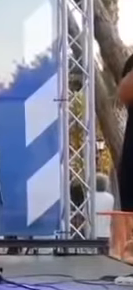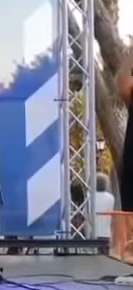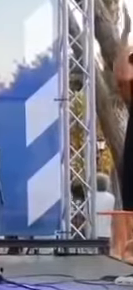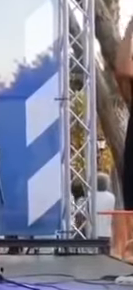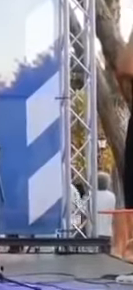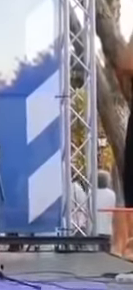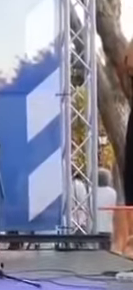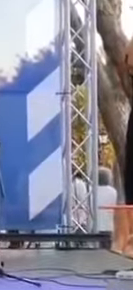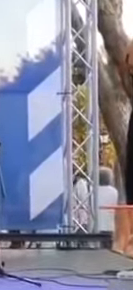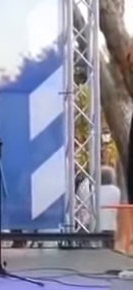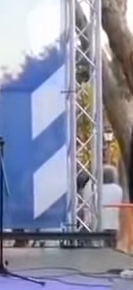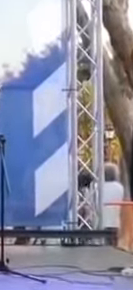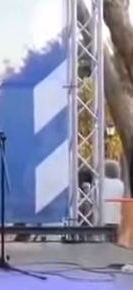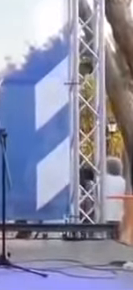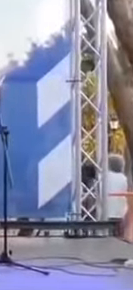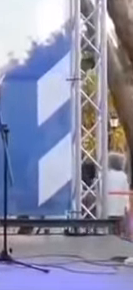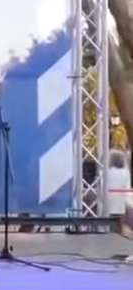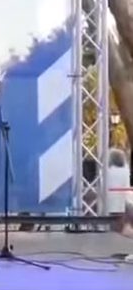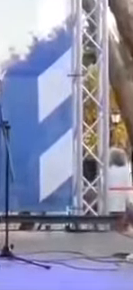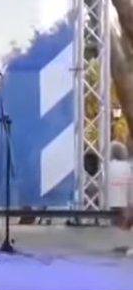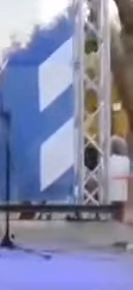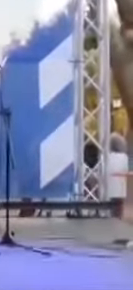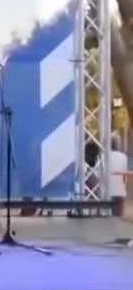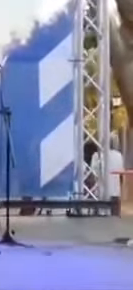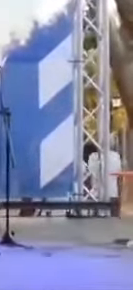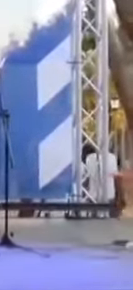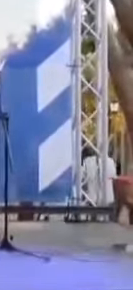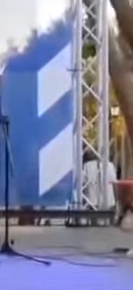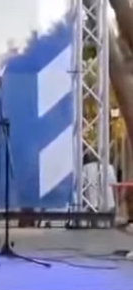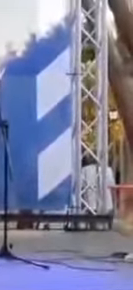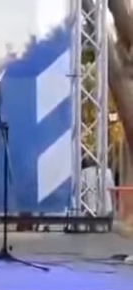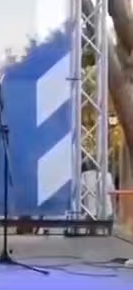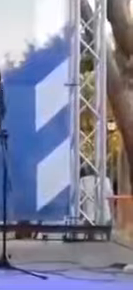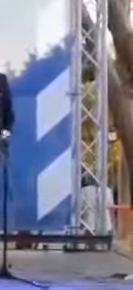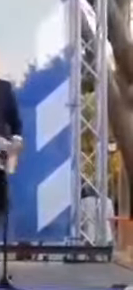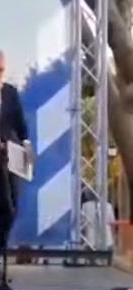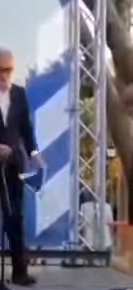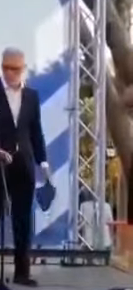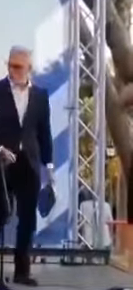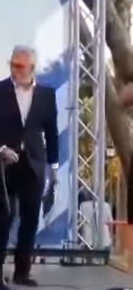applauso. Dunque le bandiere, Giorgia Meloni.